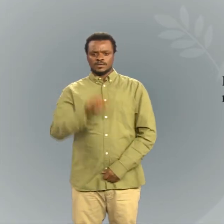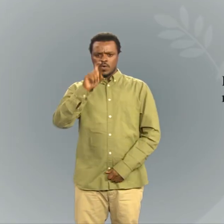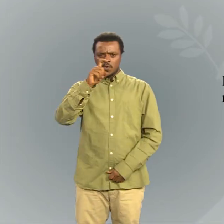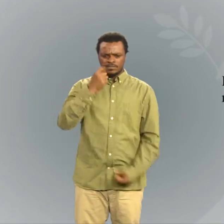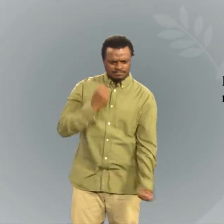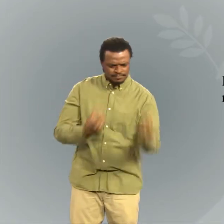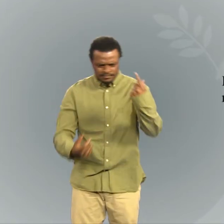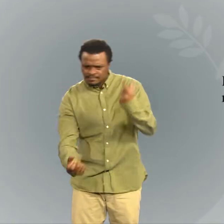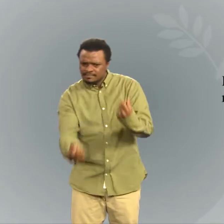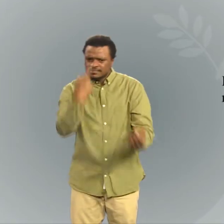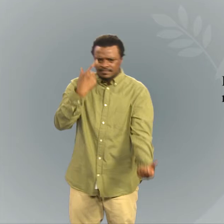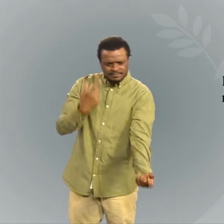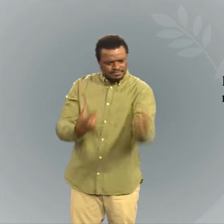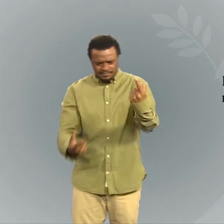Les sources d'eau sous la terre ne coulent plus